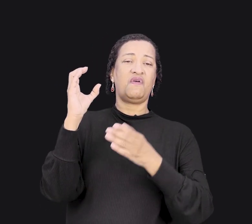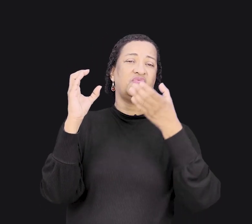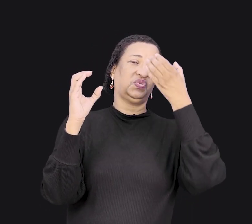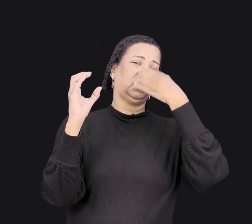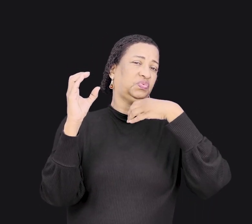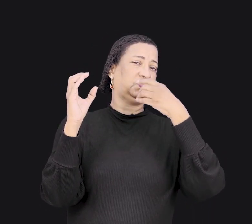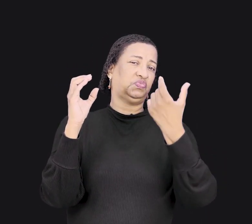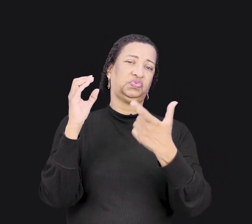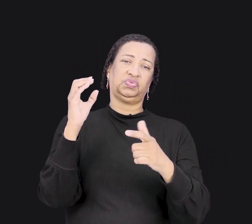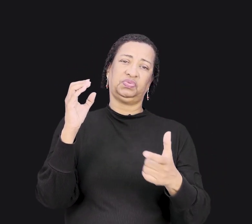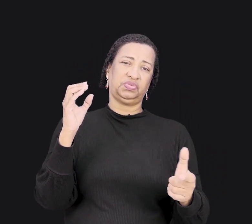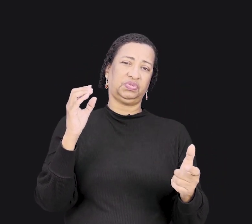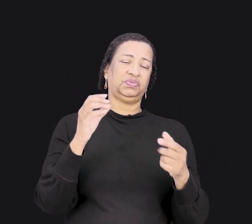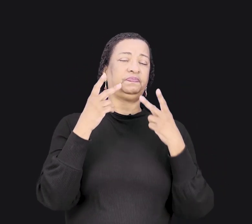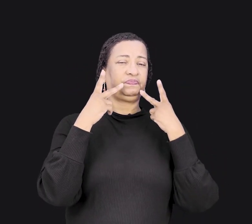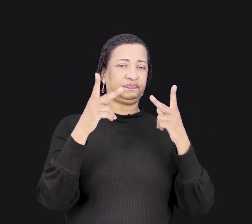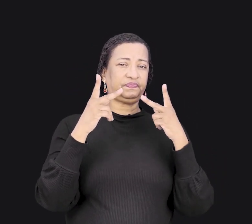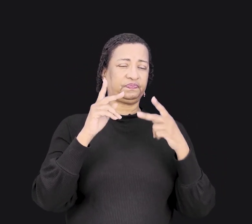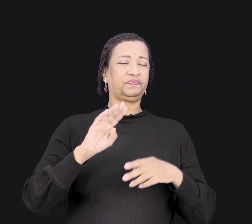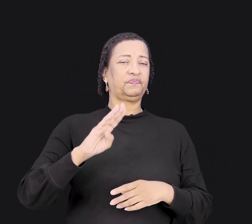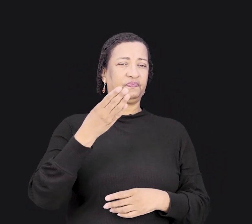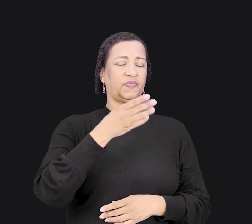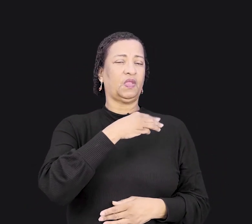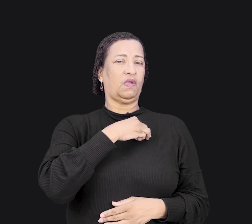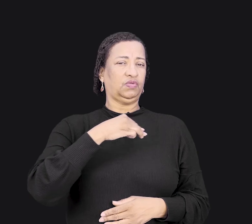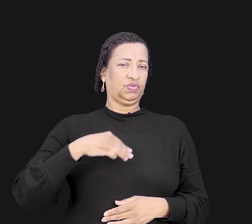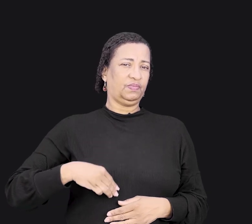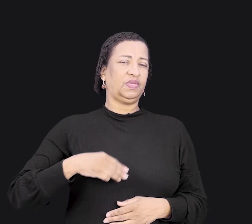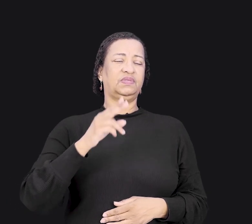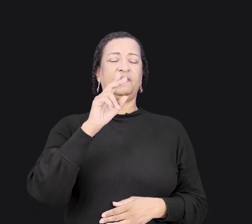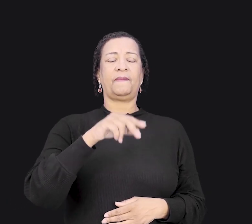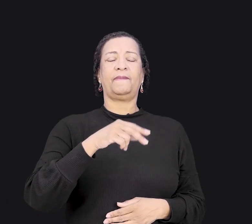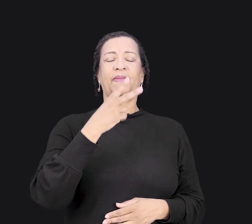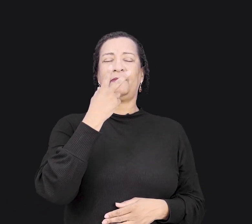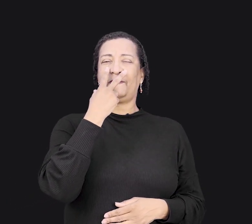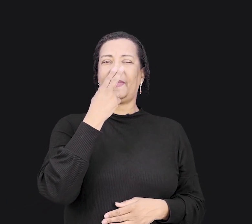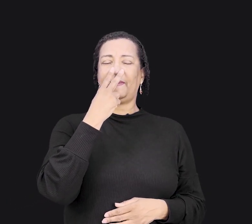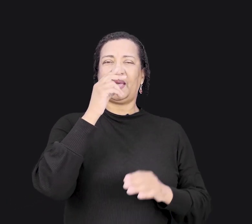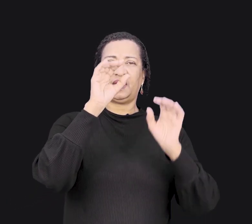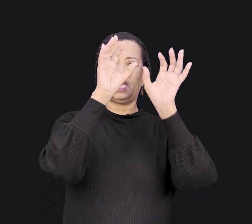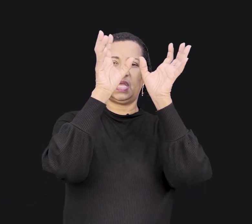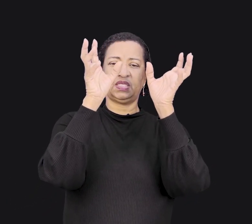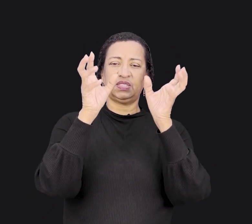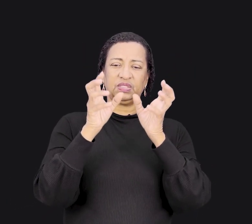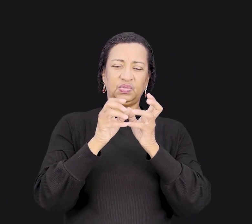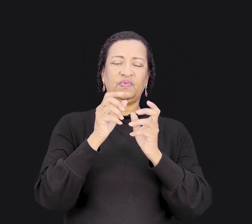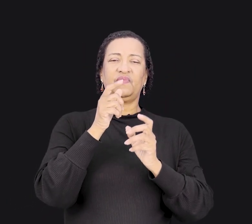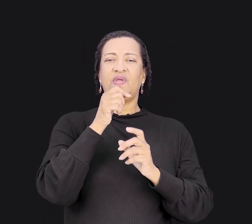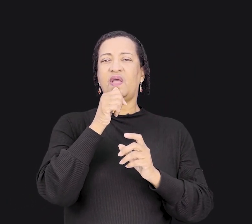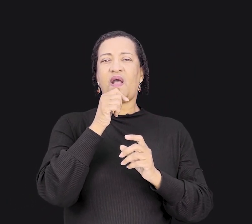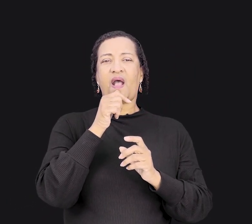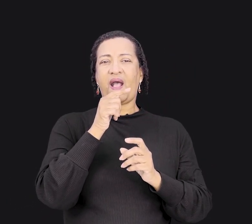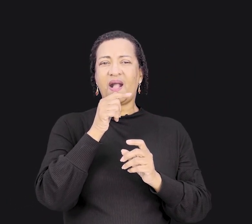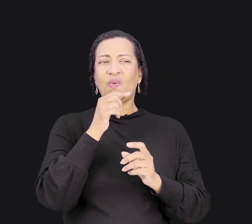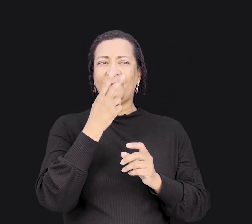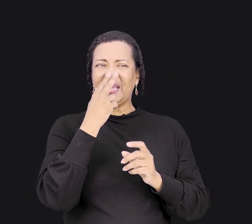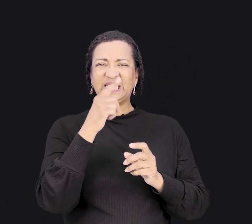Esses pregadores e falsos mestres são como nuvens sem água, aparentemente cheia de água, mas não derramam nenhuma gota